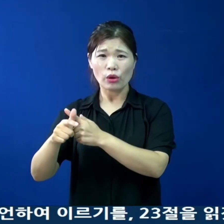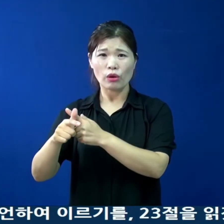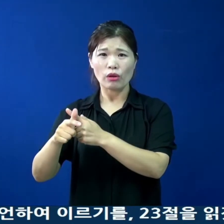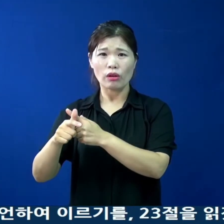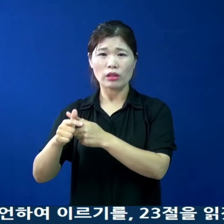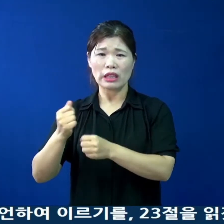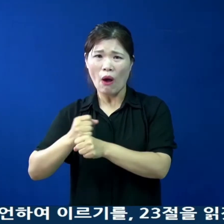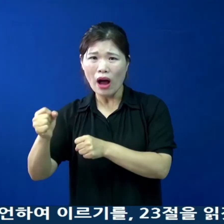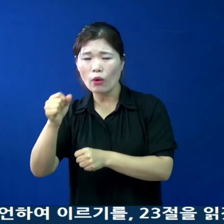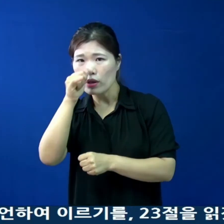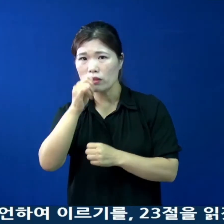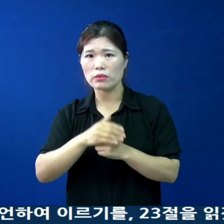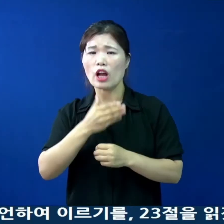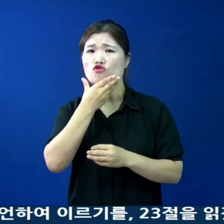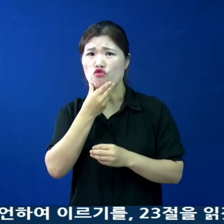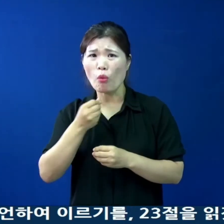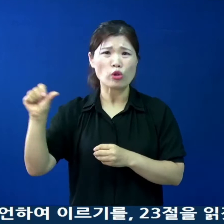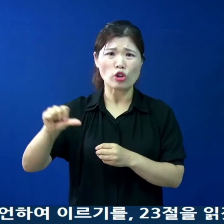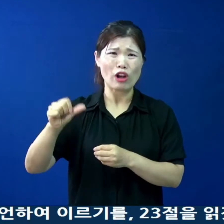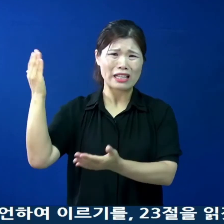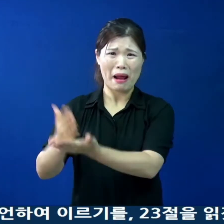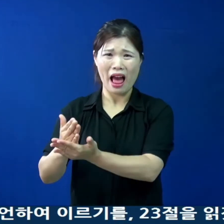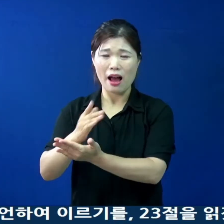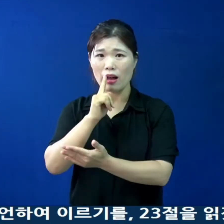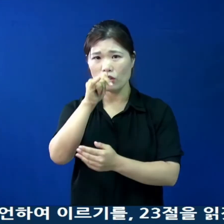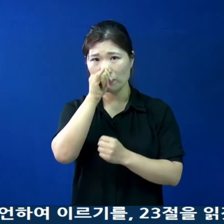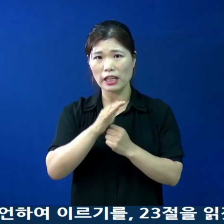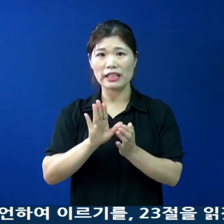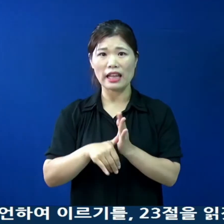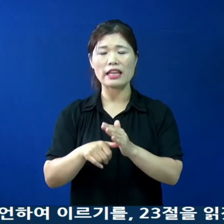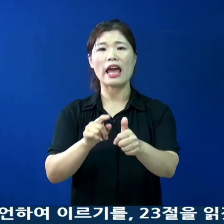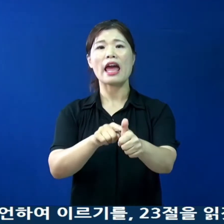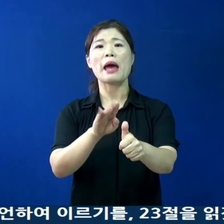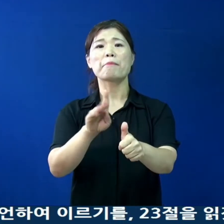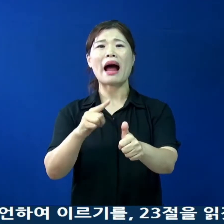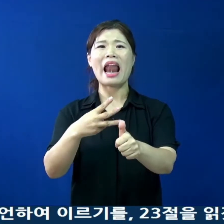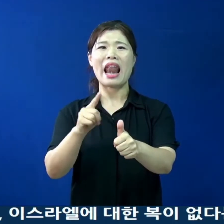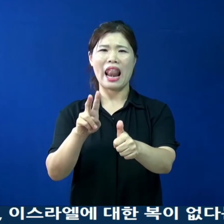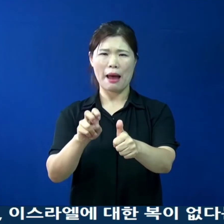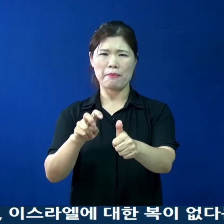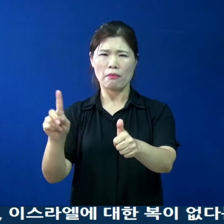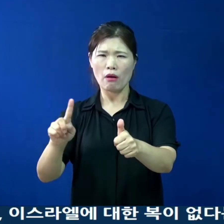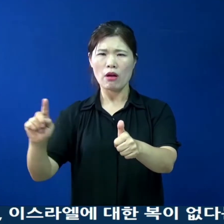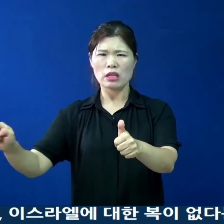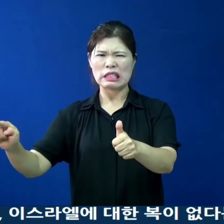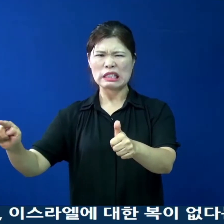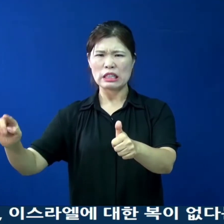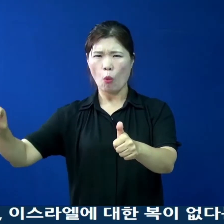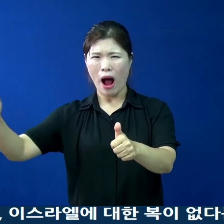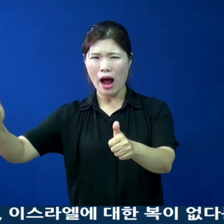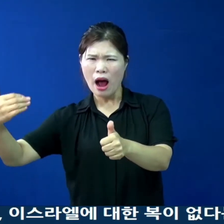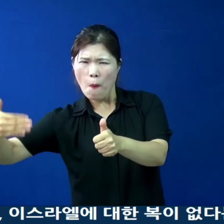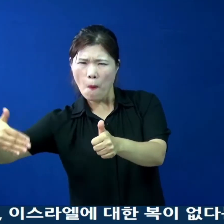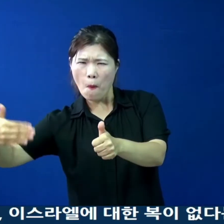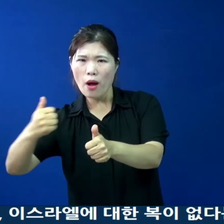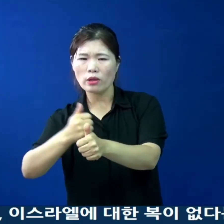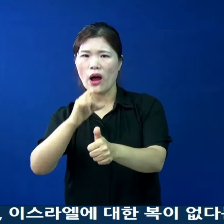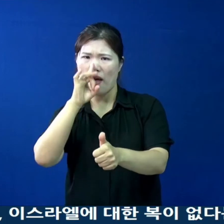말라고 요청을 합니다. 그럴 때 발람은 당신이 아무리 그렇게 요청해도 나는 어쩔 수 없다고 얘기를 하는 것이죠.